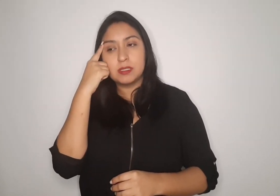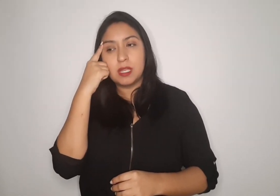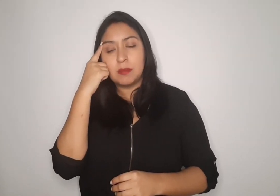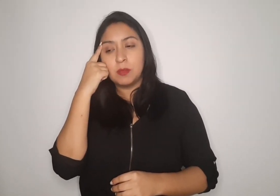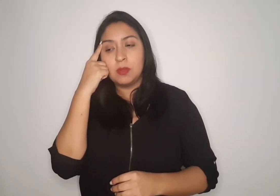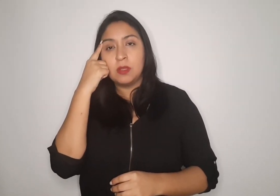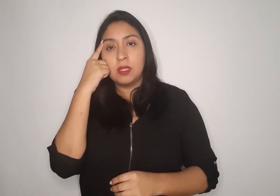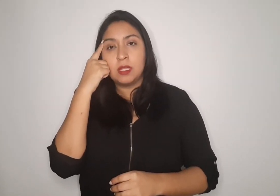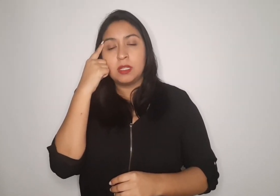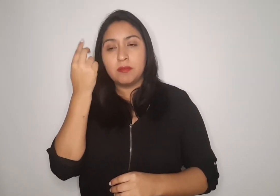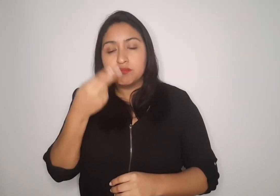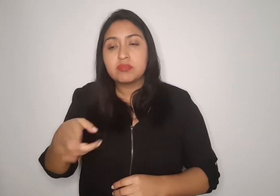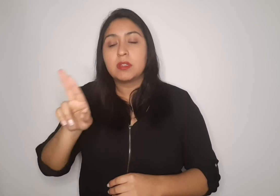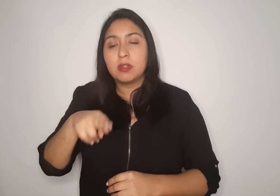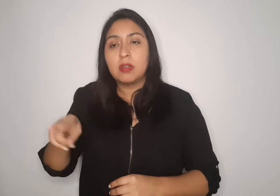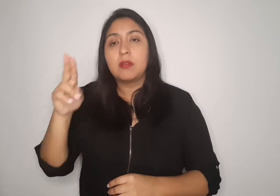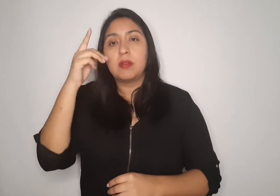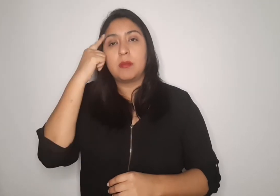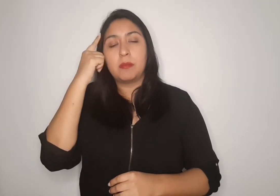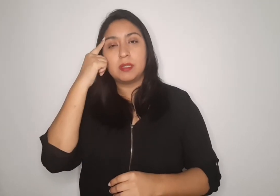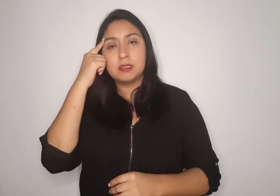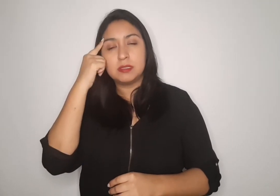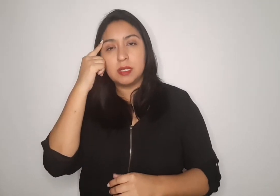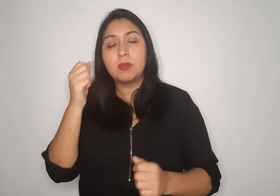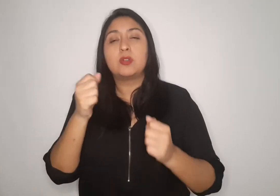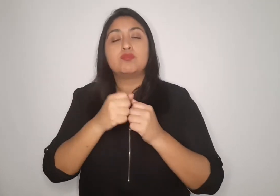fino, ¿ya? Con más kimun, que se llama, con más sabiduría,